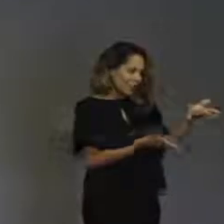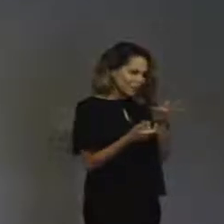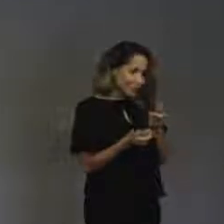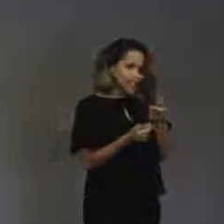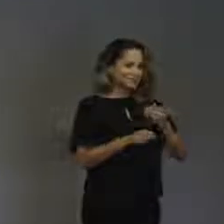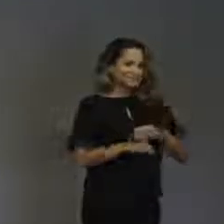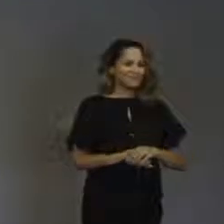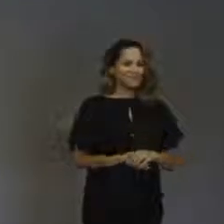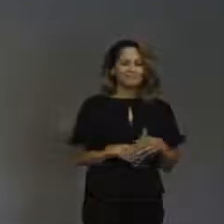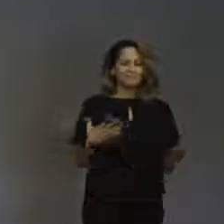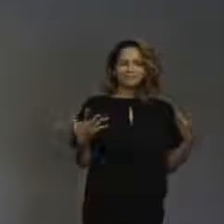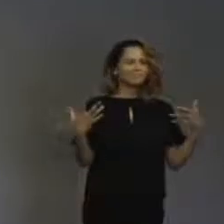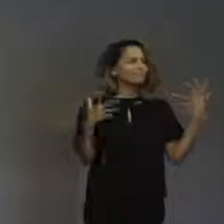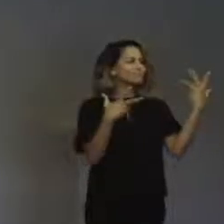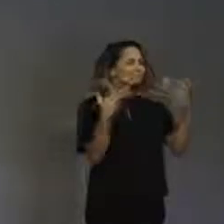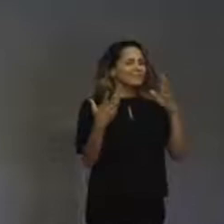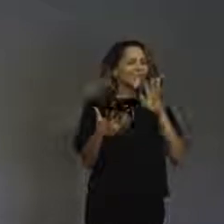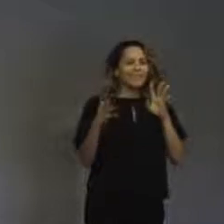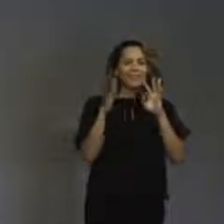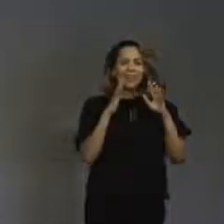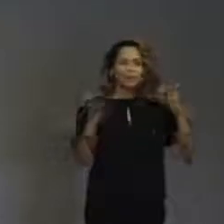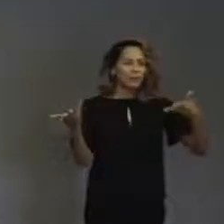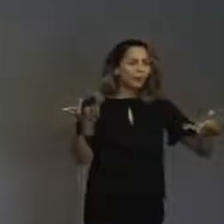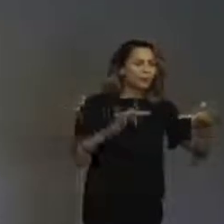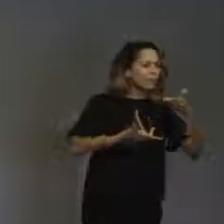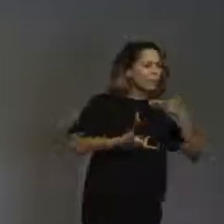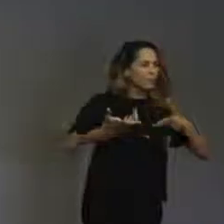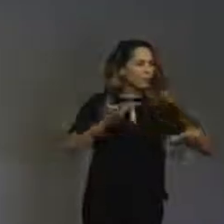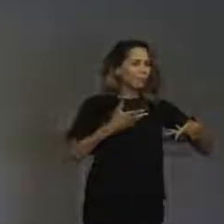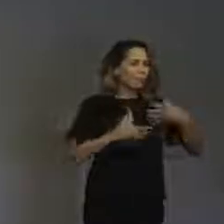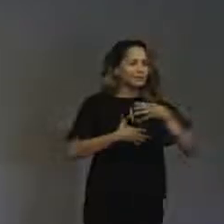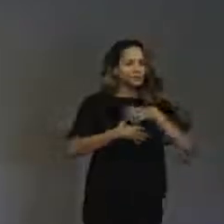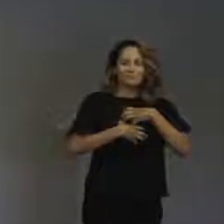legal, a gente até esquece que está num público diferente, fica confortável.